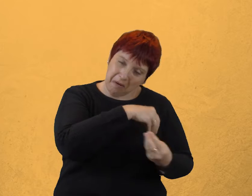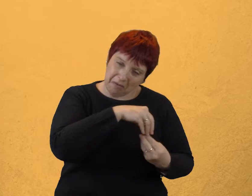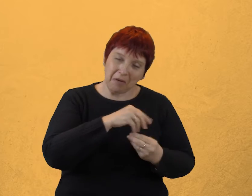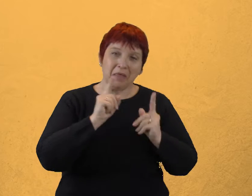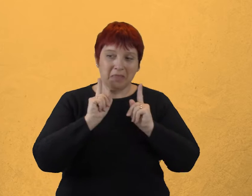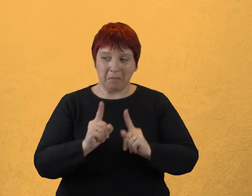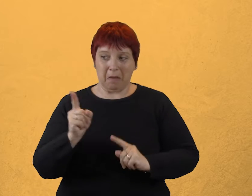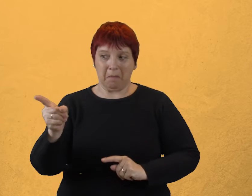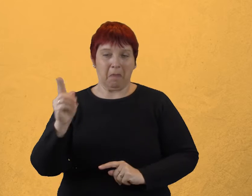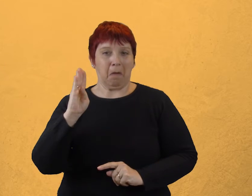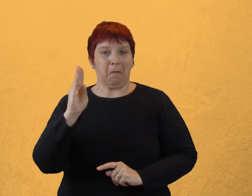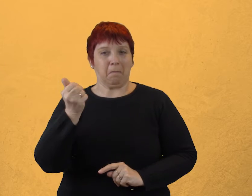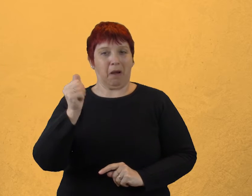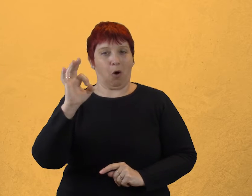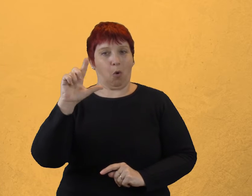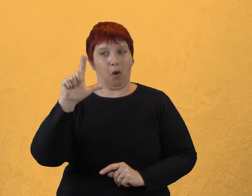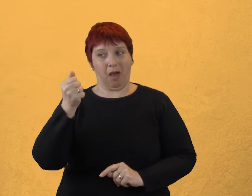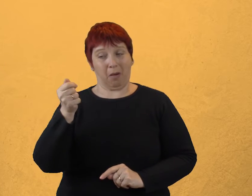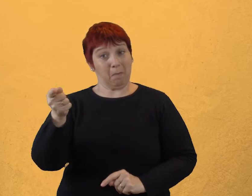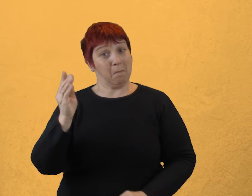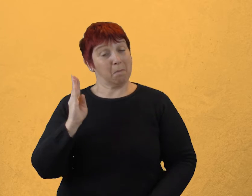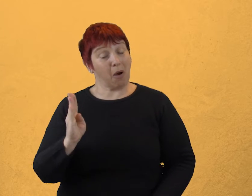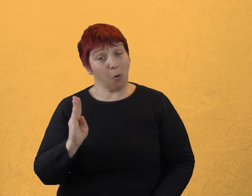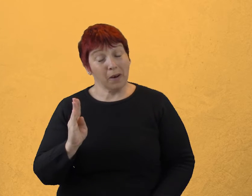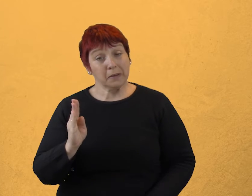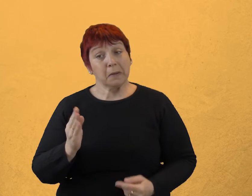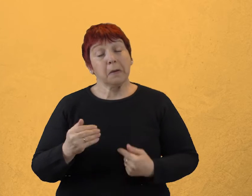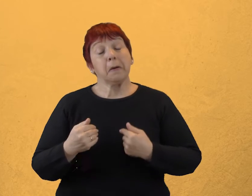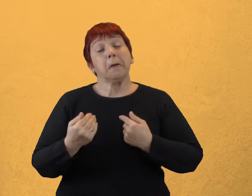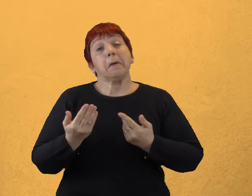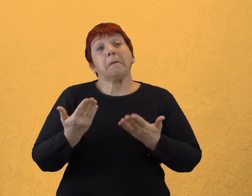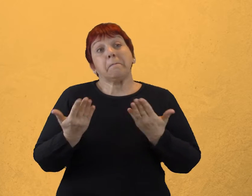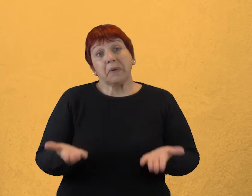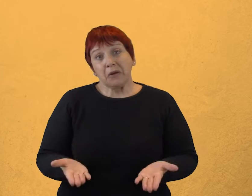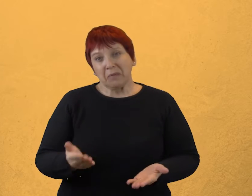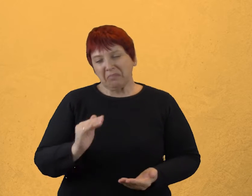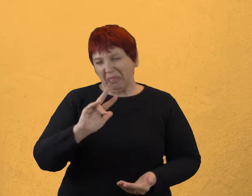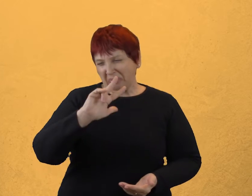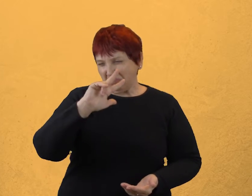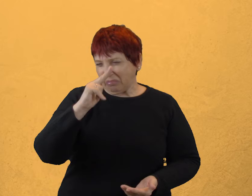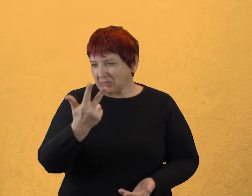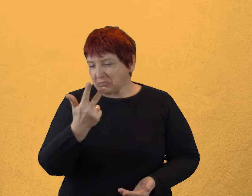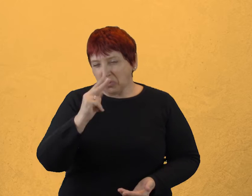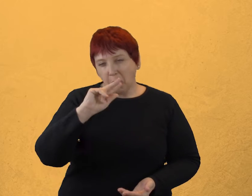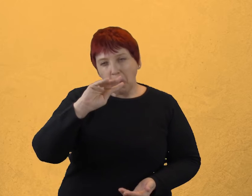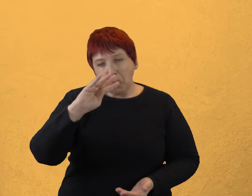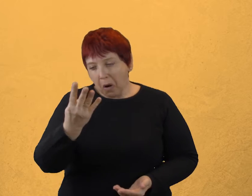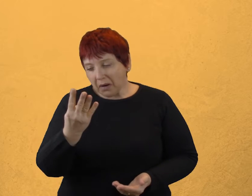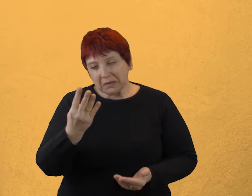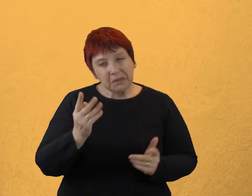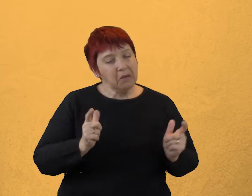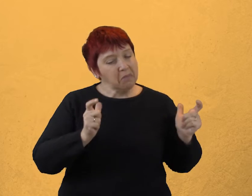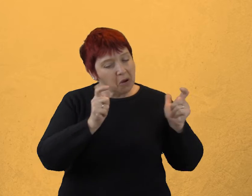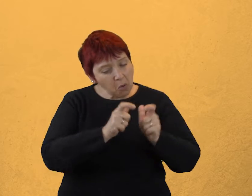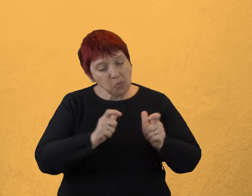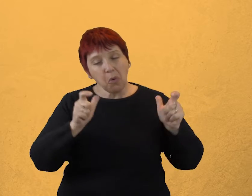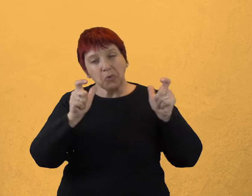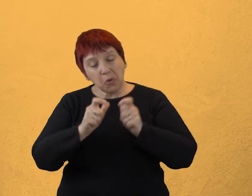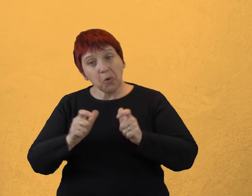familia y porque está Paola. Pero a la tercera o cuarta reunión se comenzaron